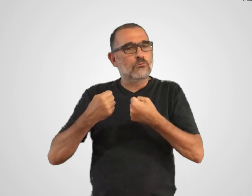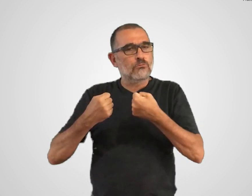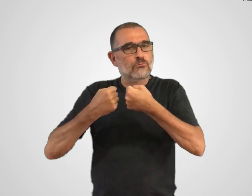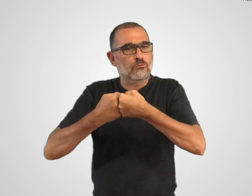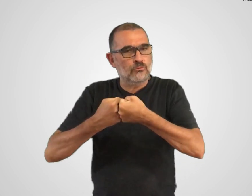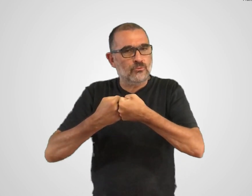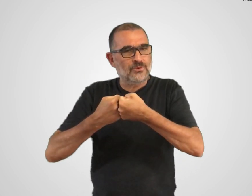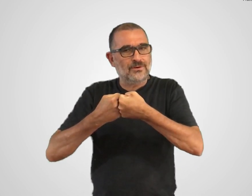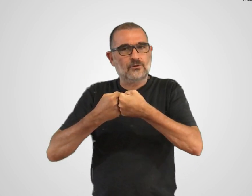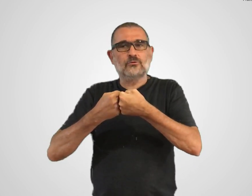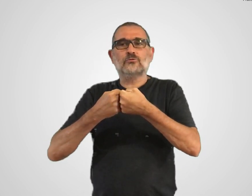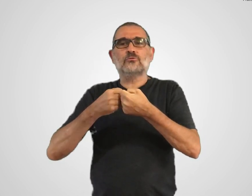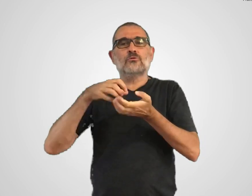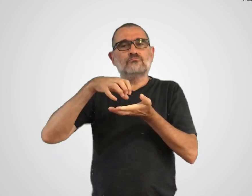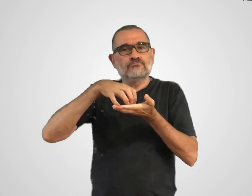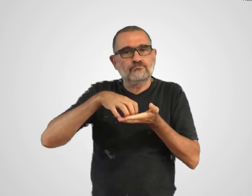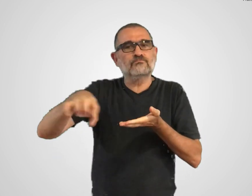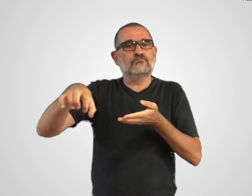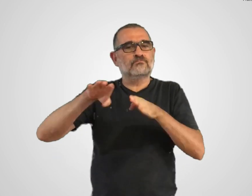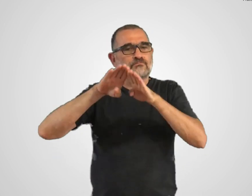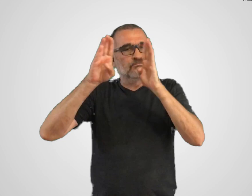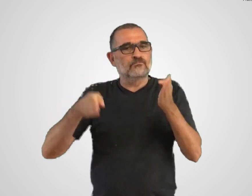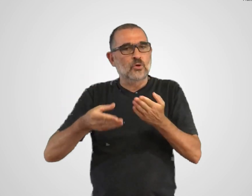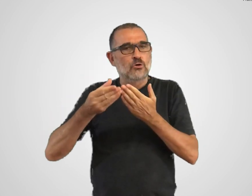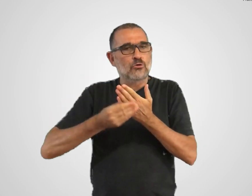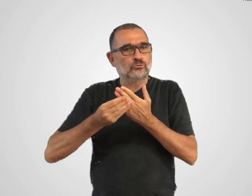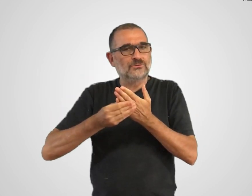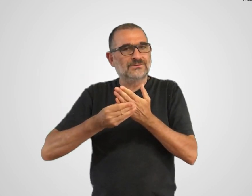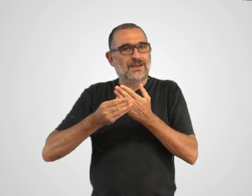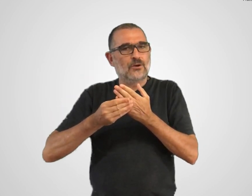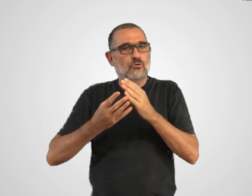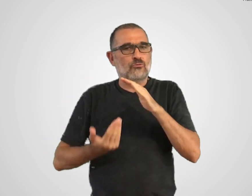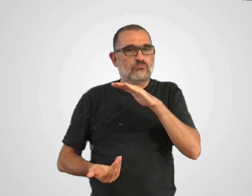A través de un convenio con el Consejo General de Educación,